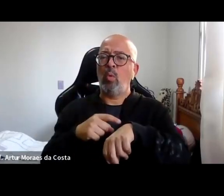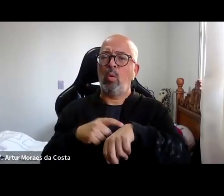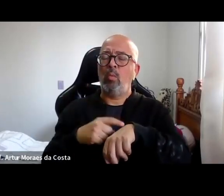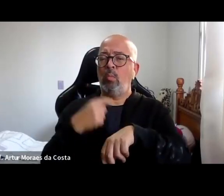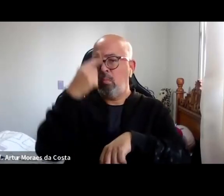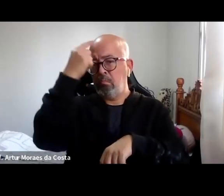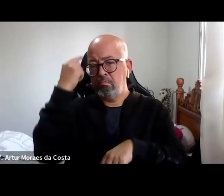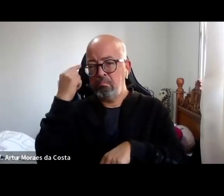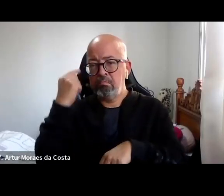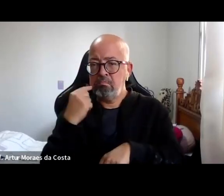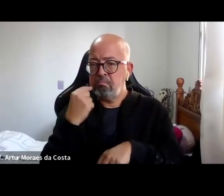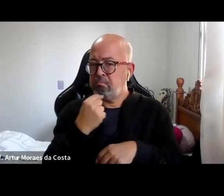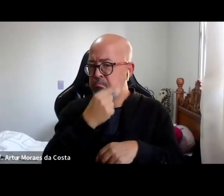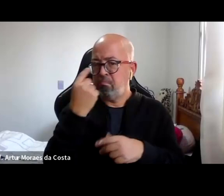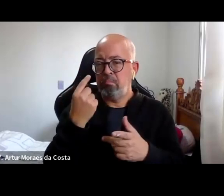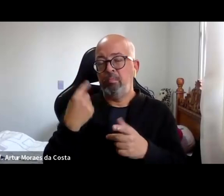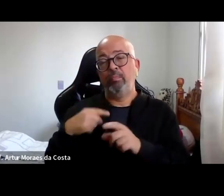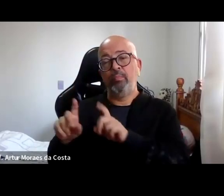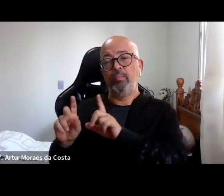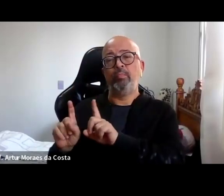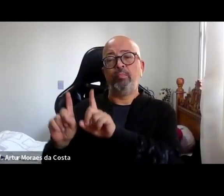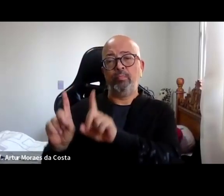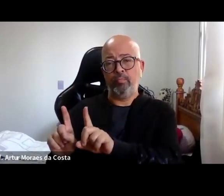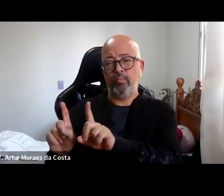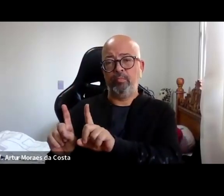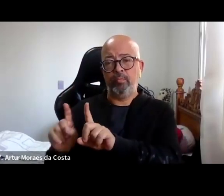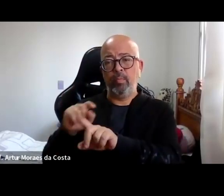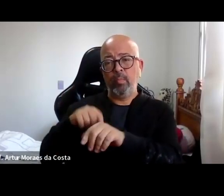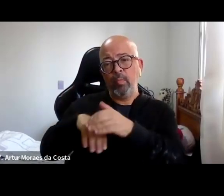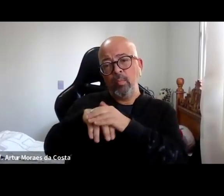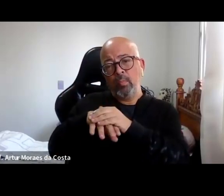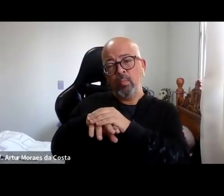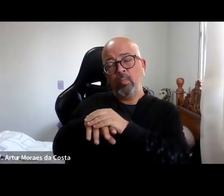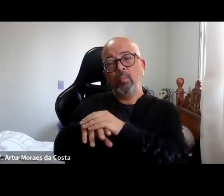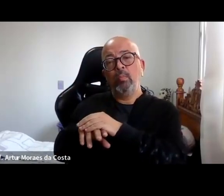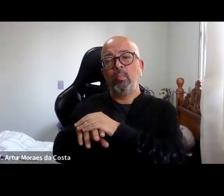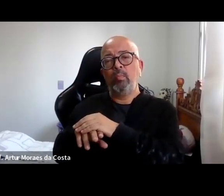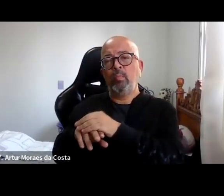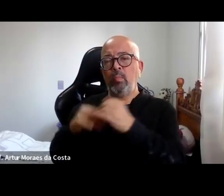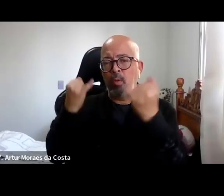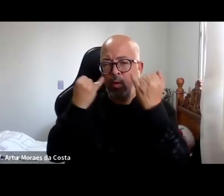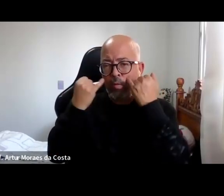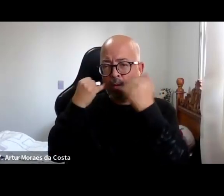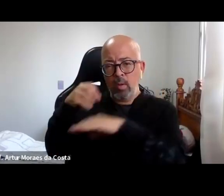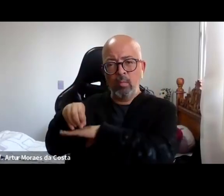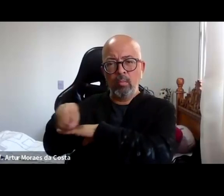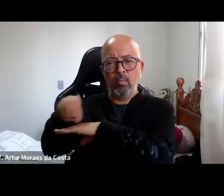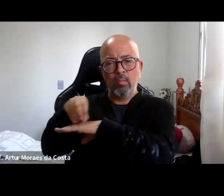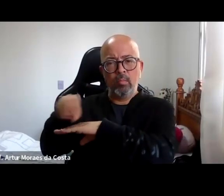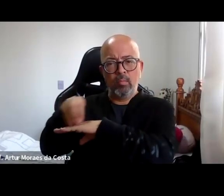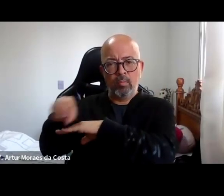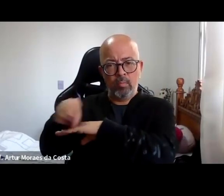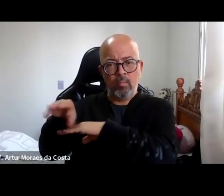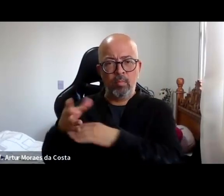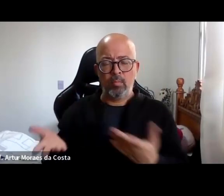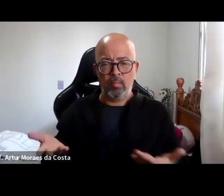cantidad de información que yo pueda dar no muy frecuentemente No contamos con el tiempo suficiente a veces quisiéramos